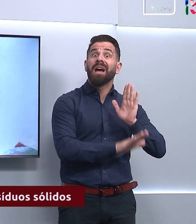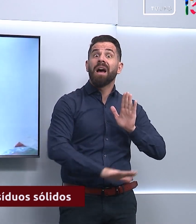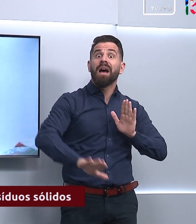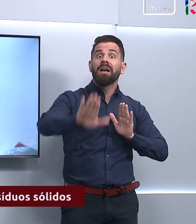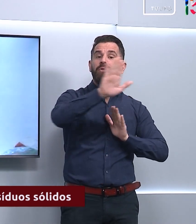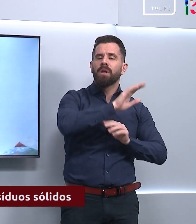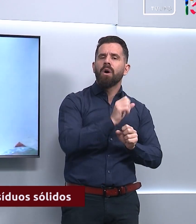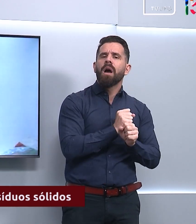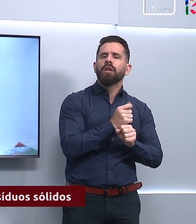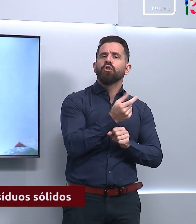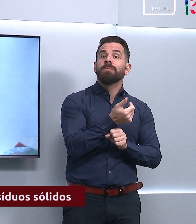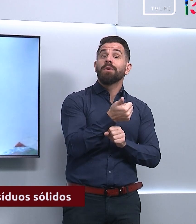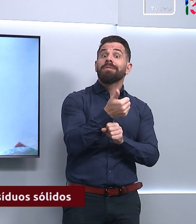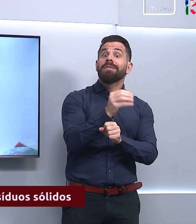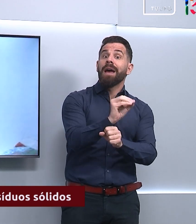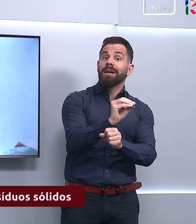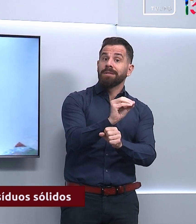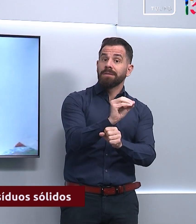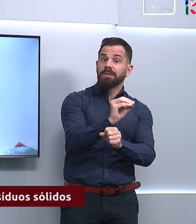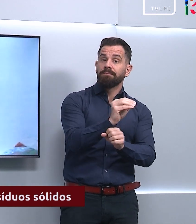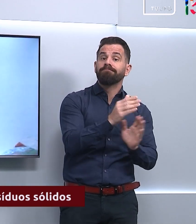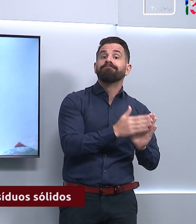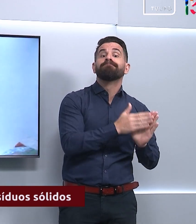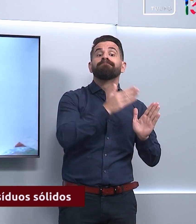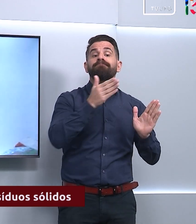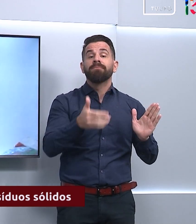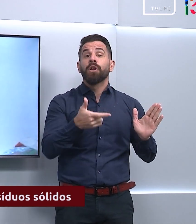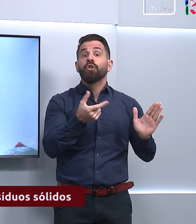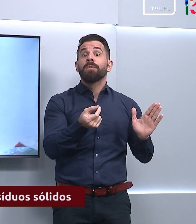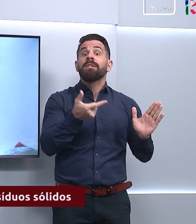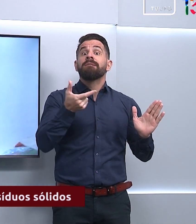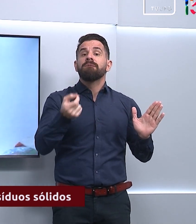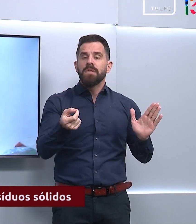em 2020 a Lei